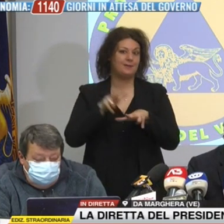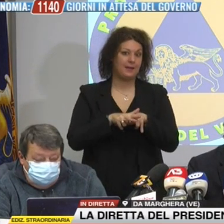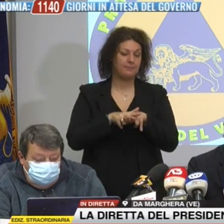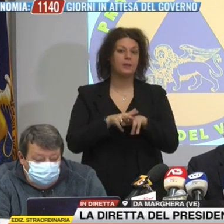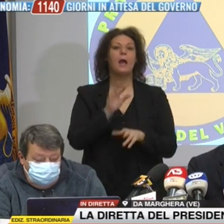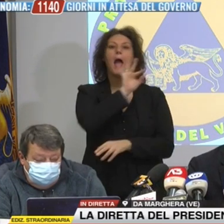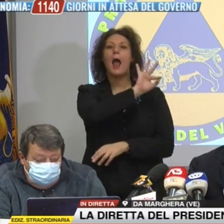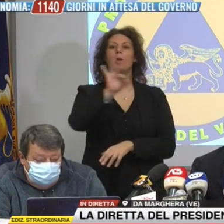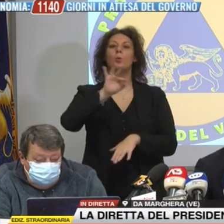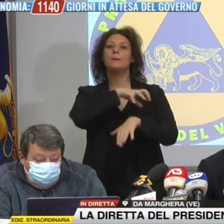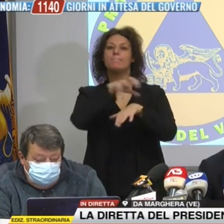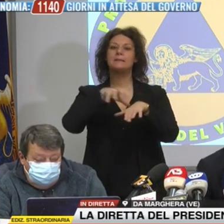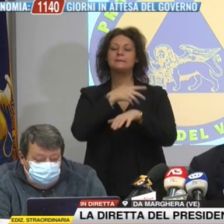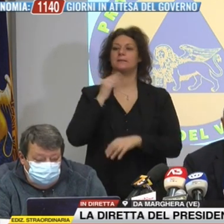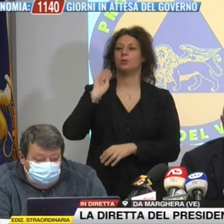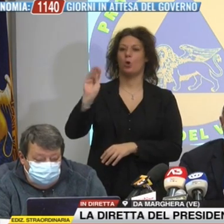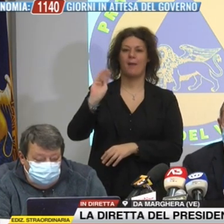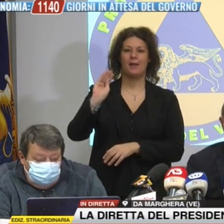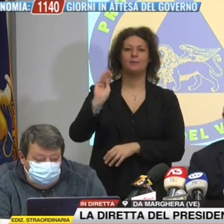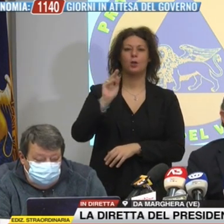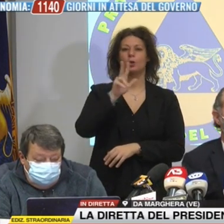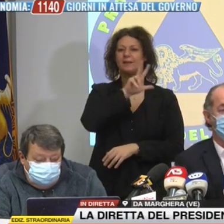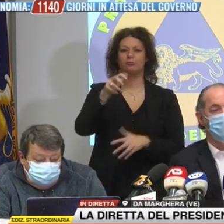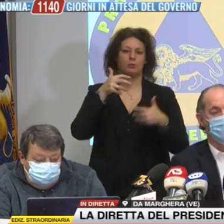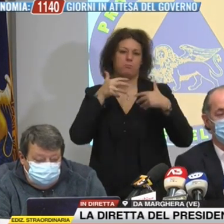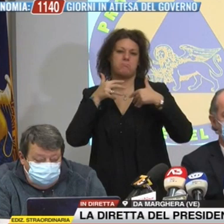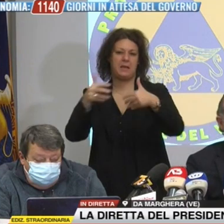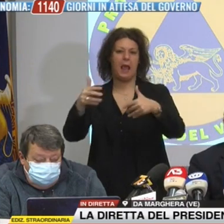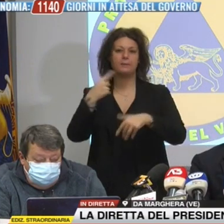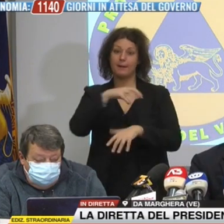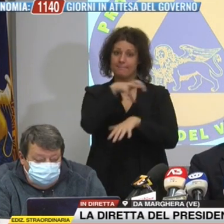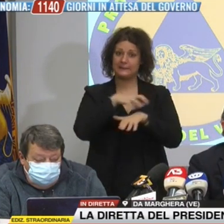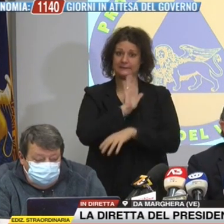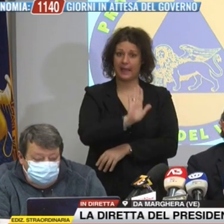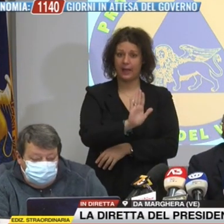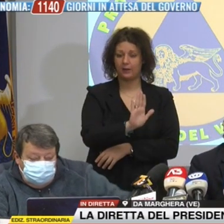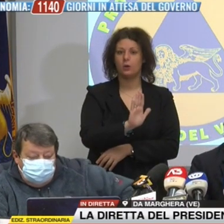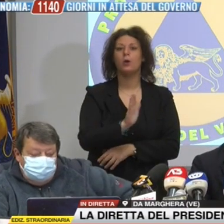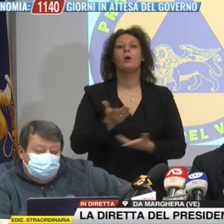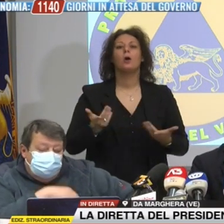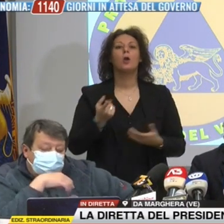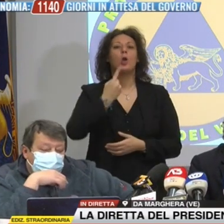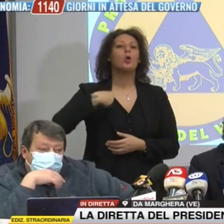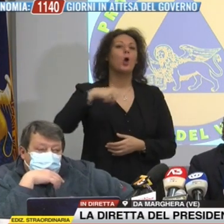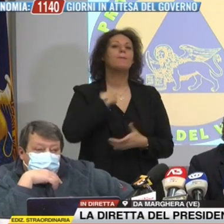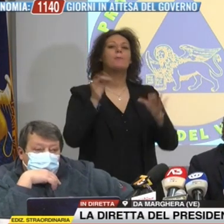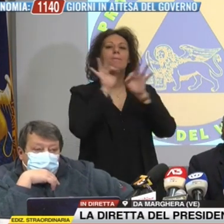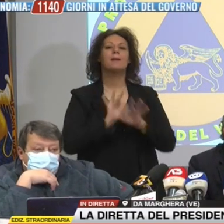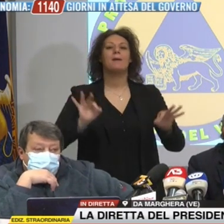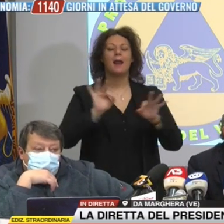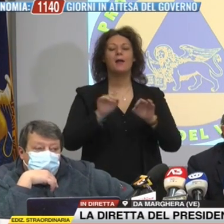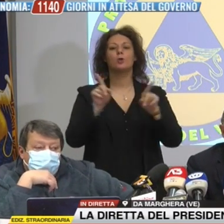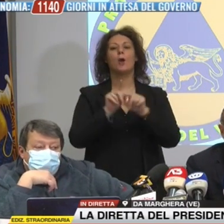solo per un ministero, per cui fate un po' voi. Adesso c'è da capire quale sarà la modalità. Noi abbiamo fatto un po' una lista della spesa, Albino,